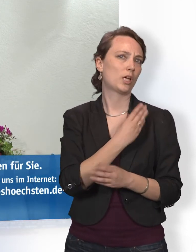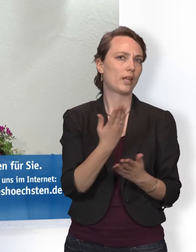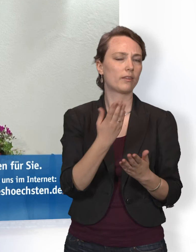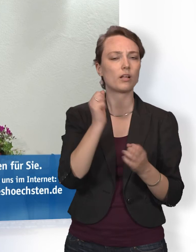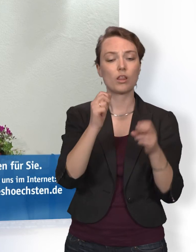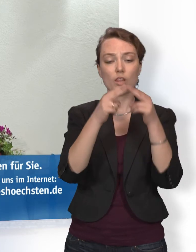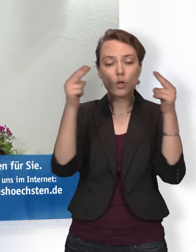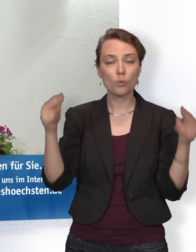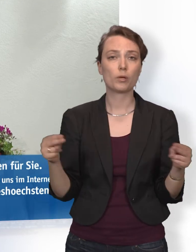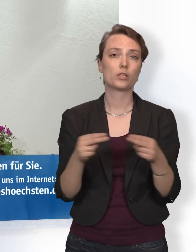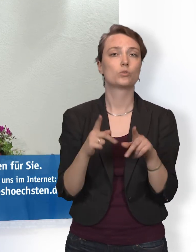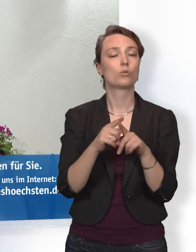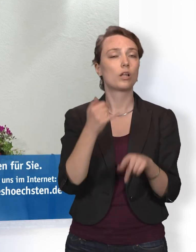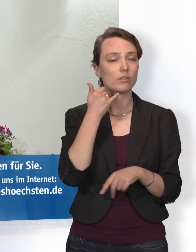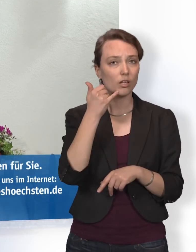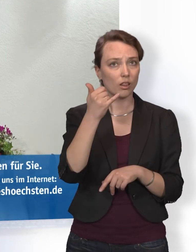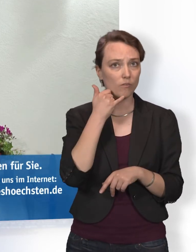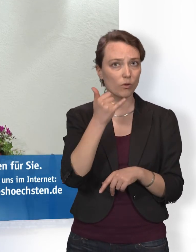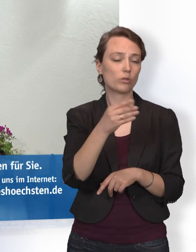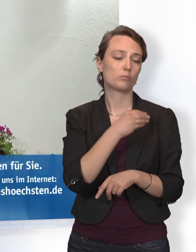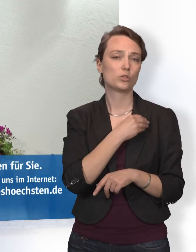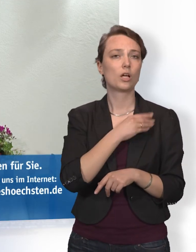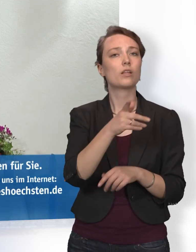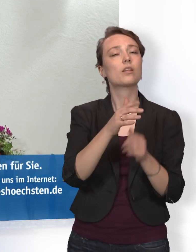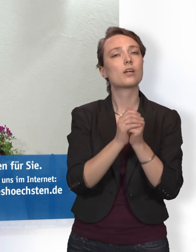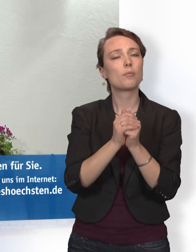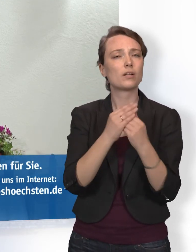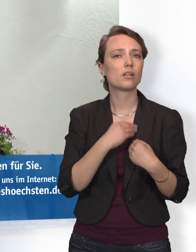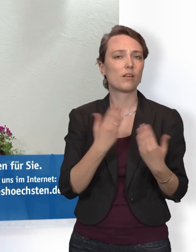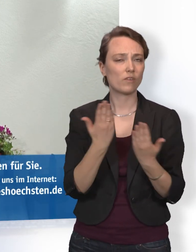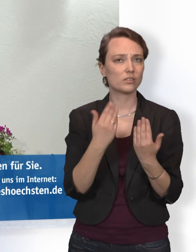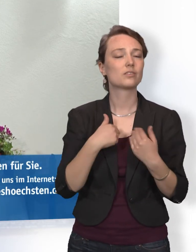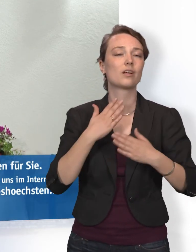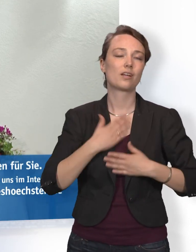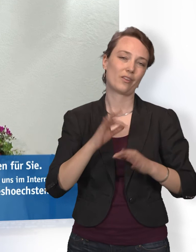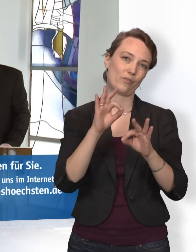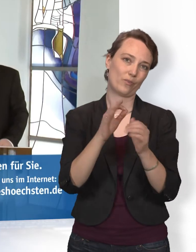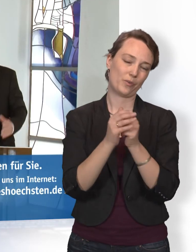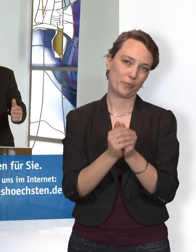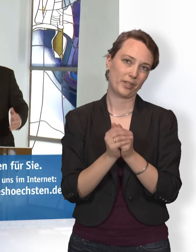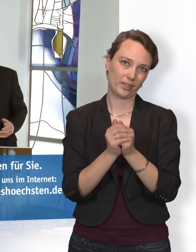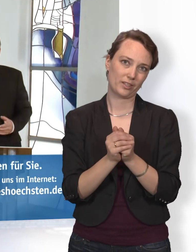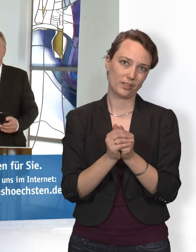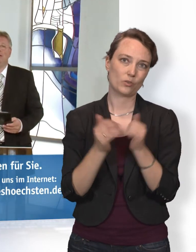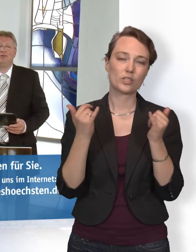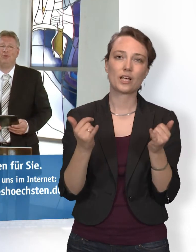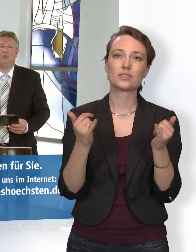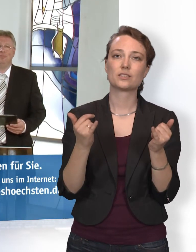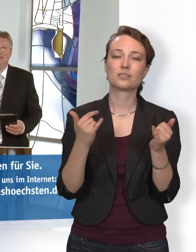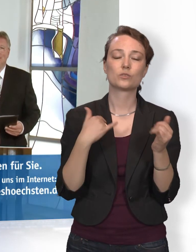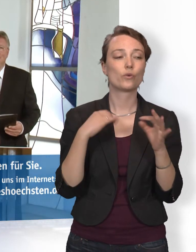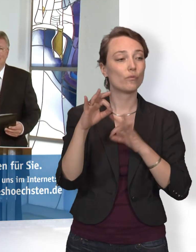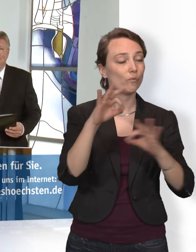per Telefon und teilen Sie uns Ihre Gebetsanliegen mit. Wir beten gerne dafür. Und nun lassen Sie uns füreinander